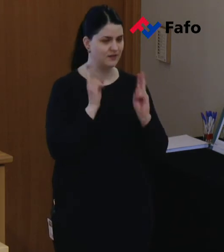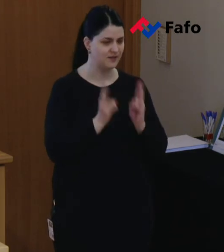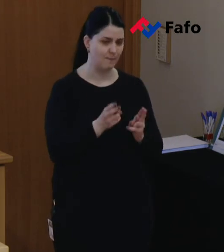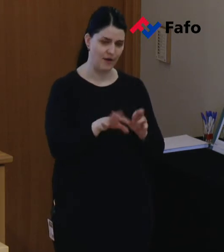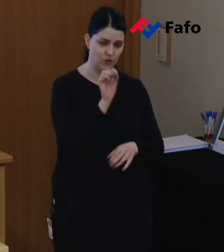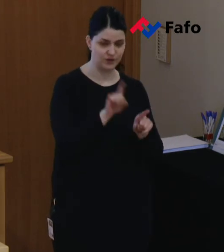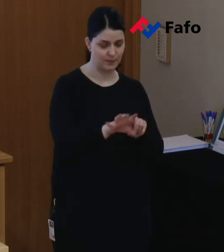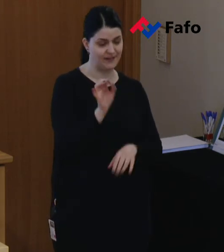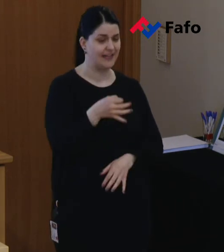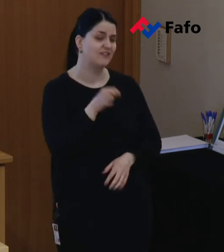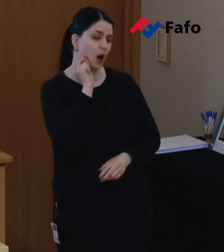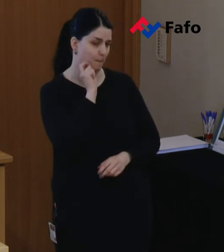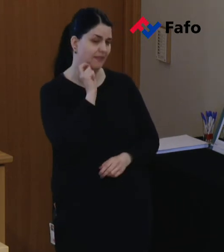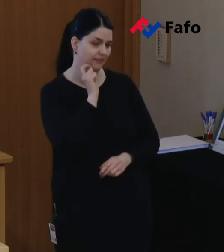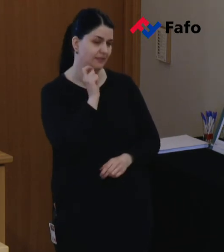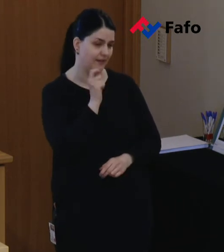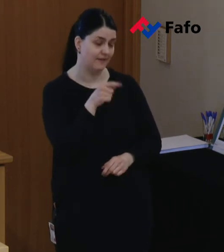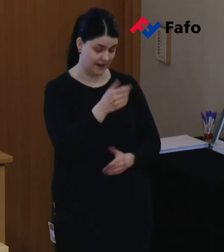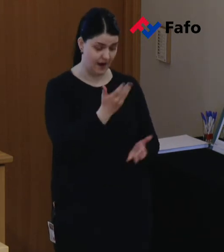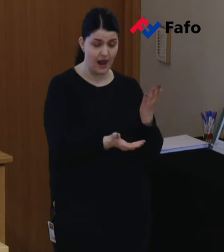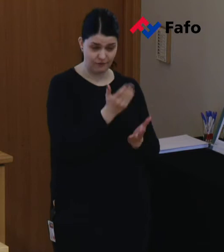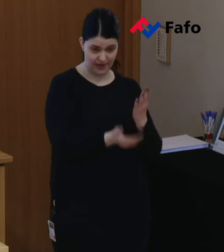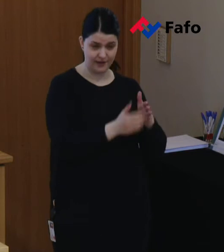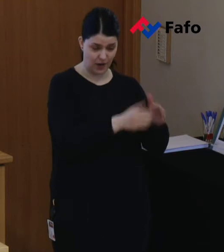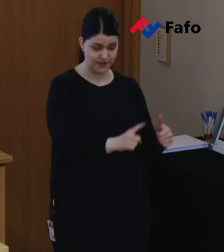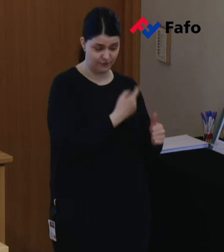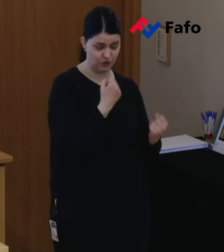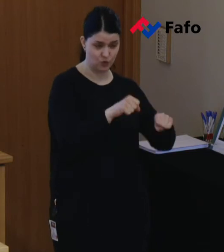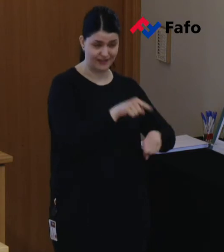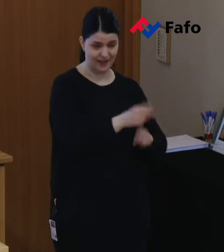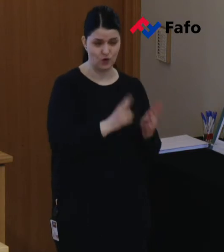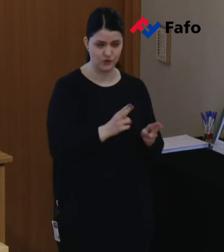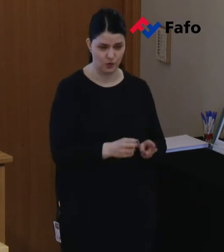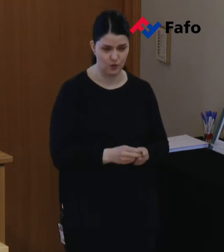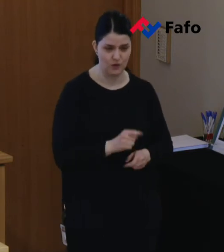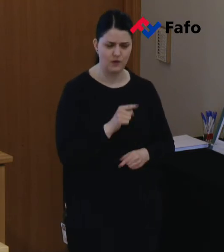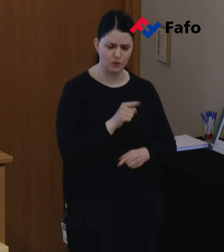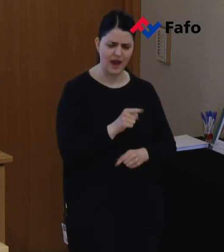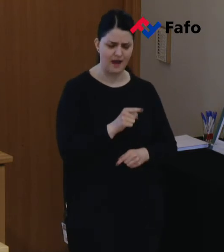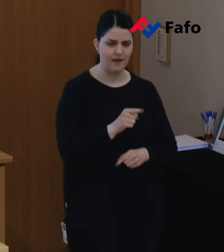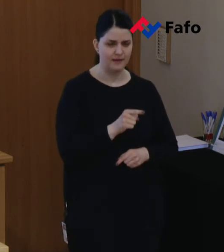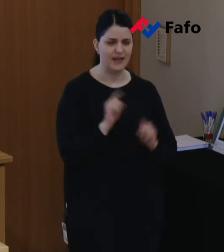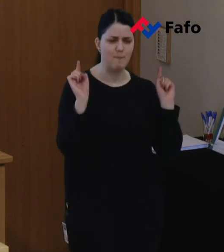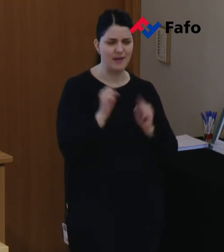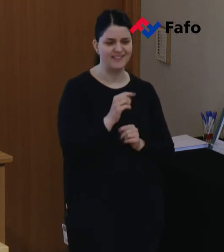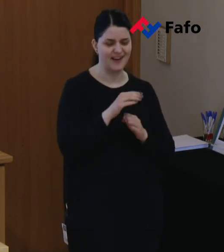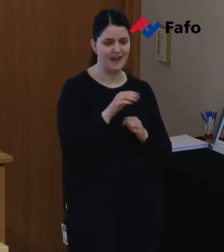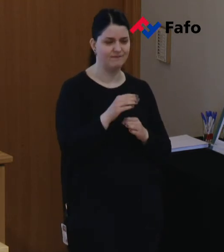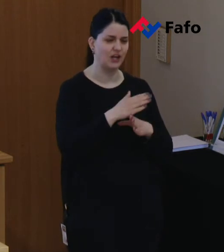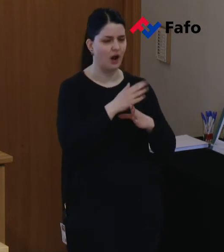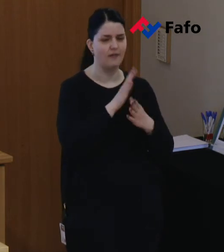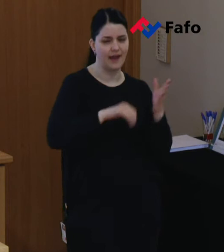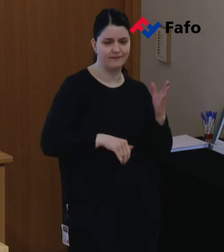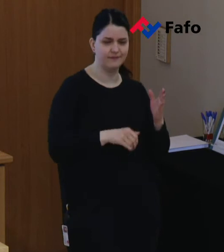Drammen. I Drammen har man også evaluert Housing First-prosjektet. Nå skal det sies at det i mindre grad enn prosjektene i Bergen og